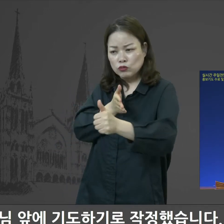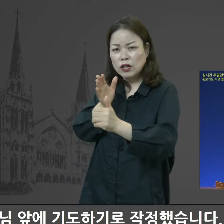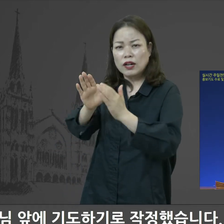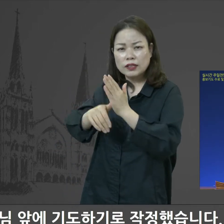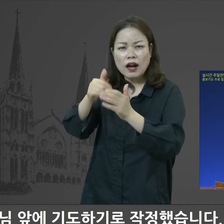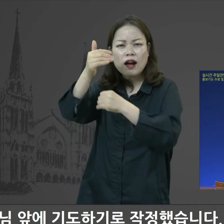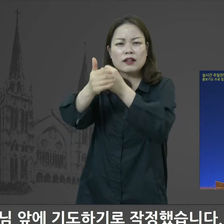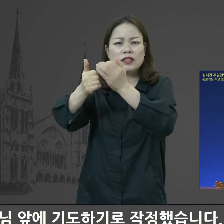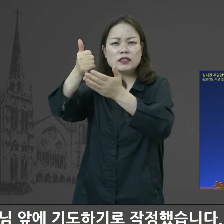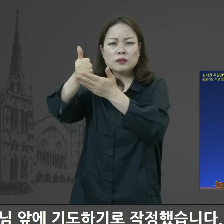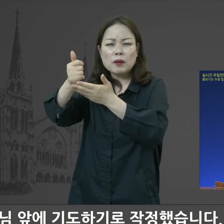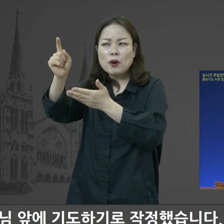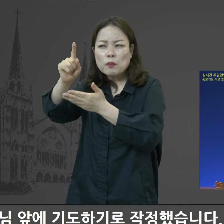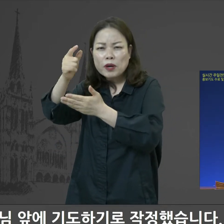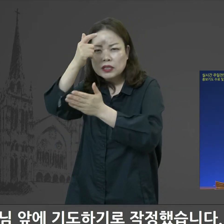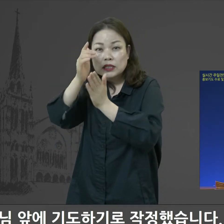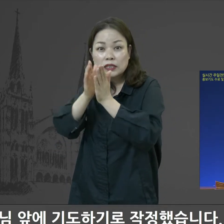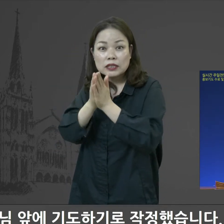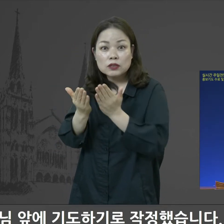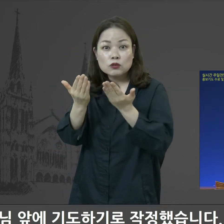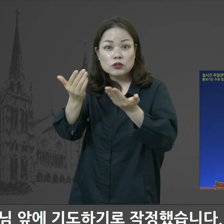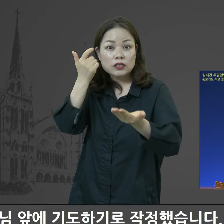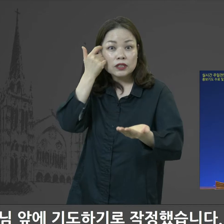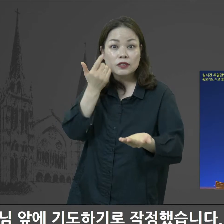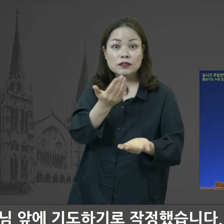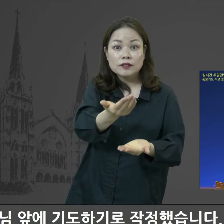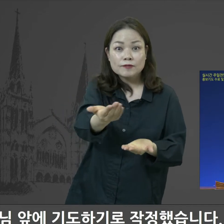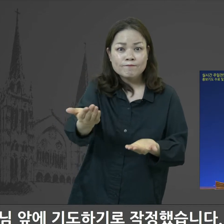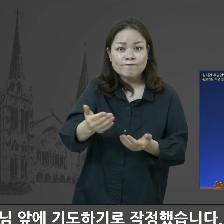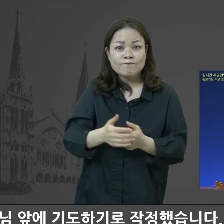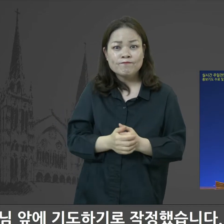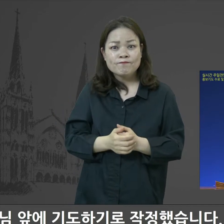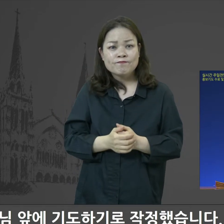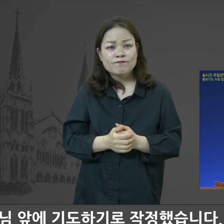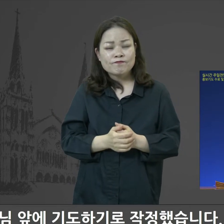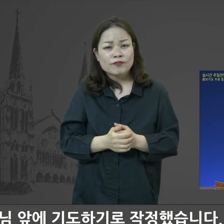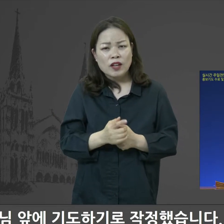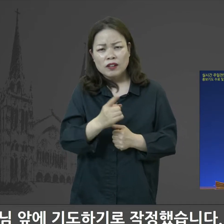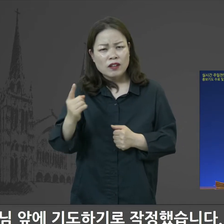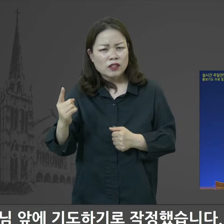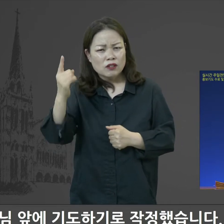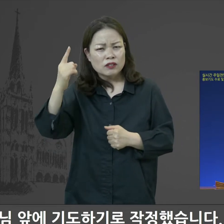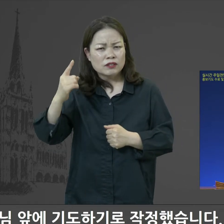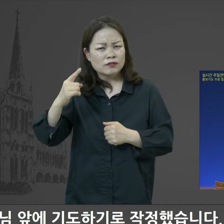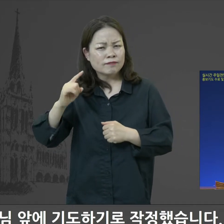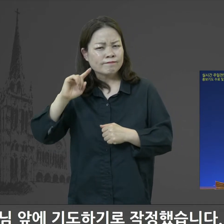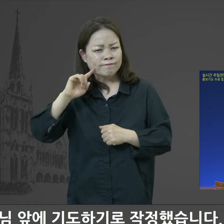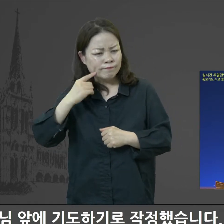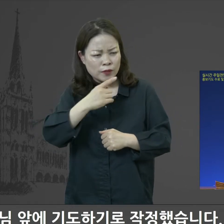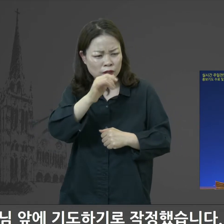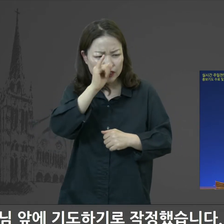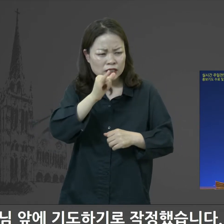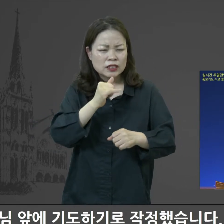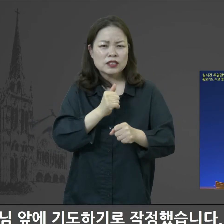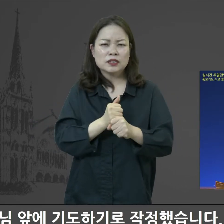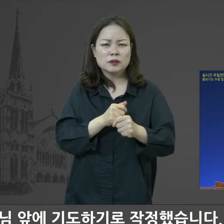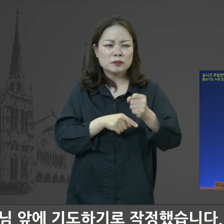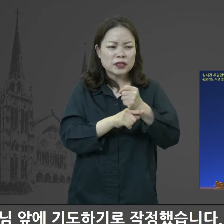하나님 앞에 어떻게 기도해야 될까요? 매우 고상해 보이지만 상투적인